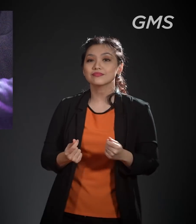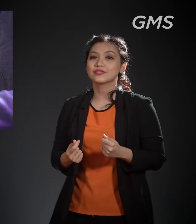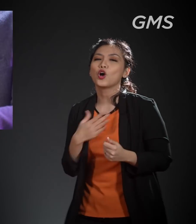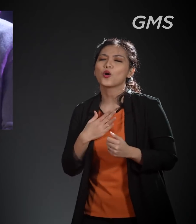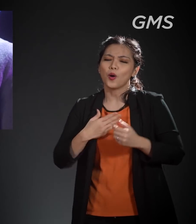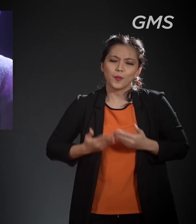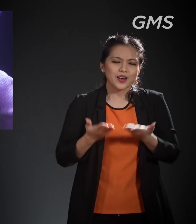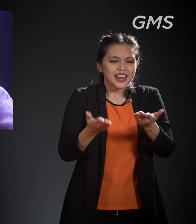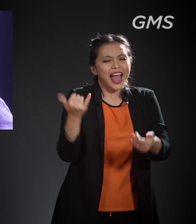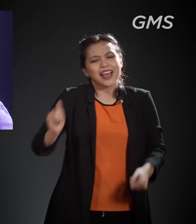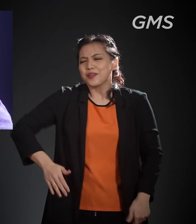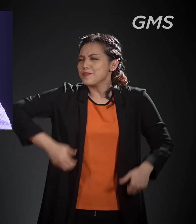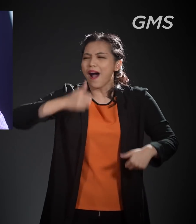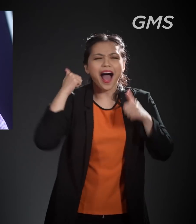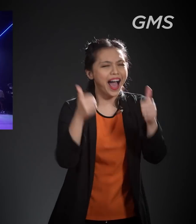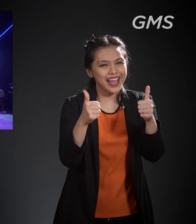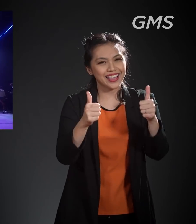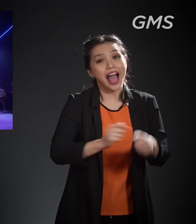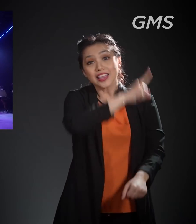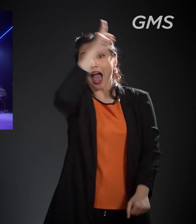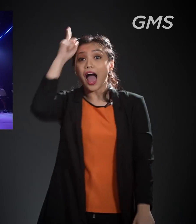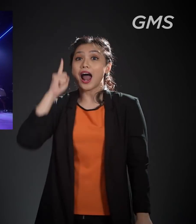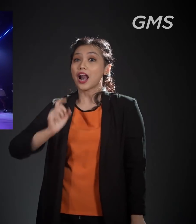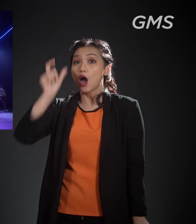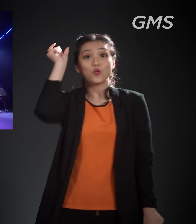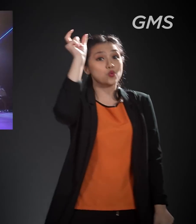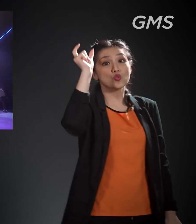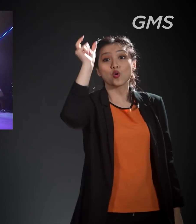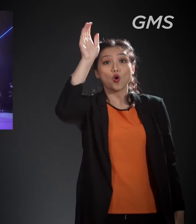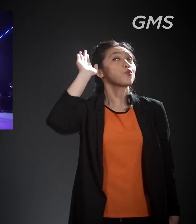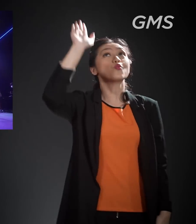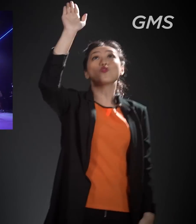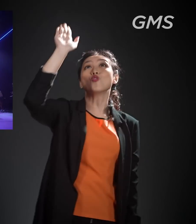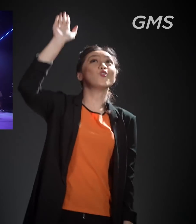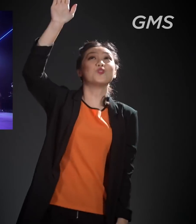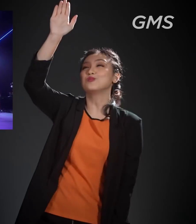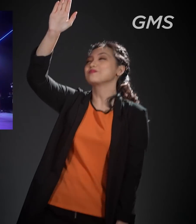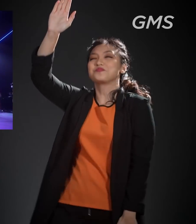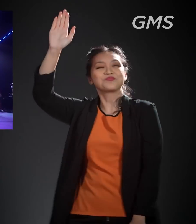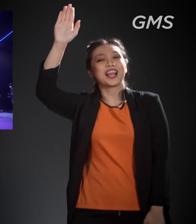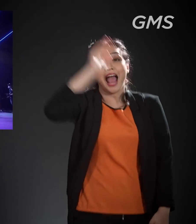Ku beri yang terbaik hanyalah bagimu,